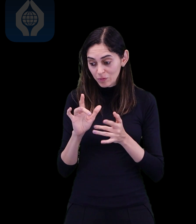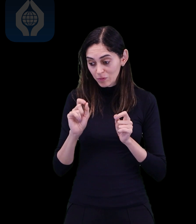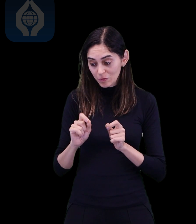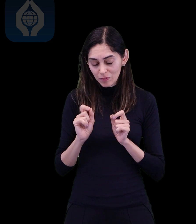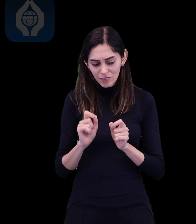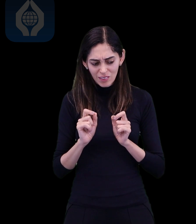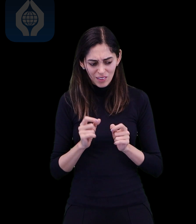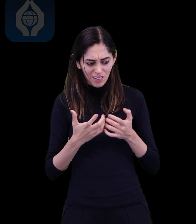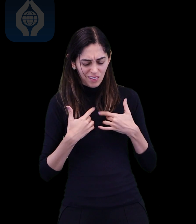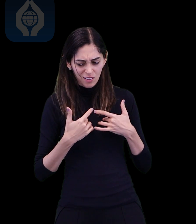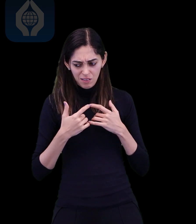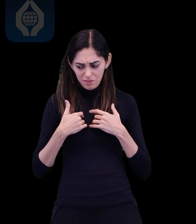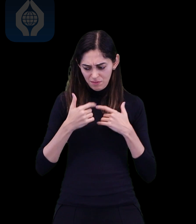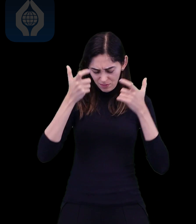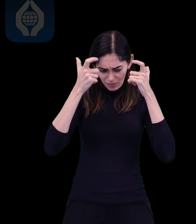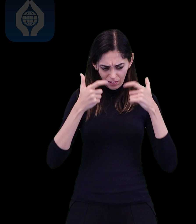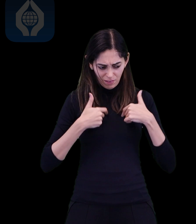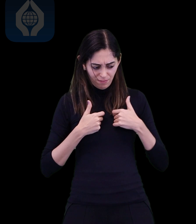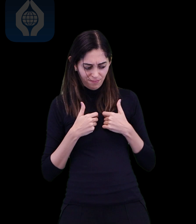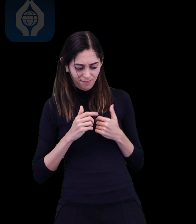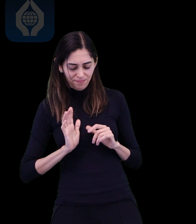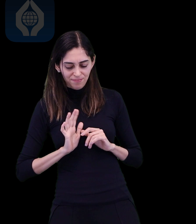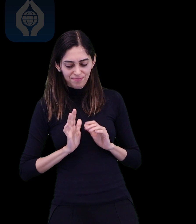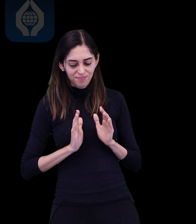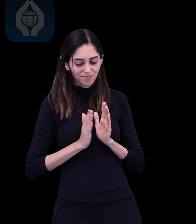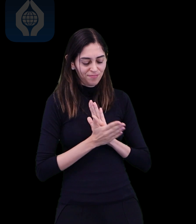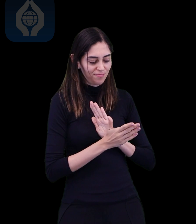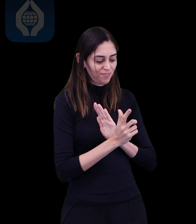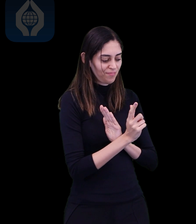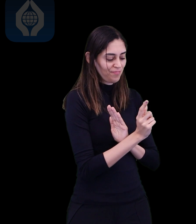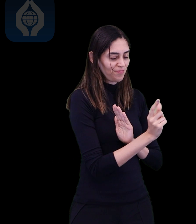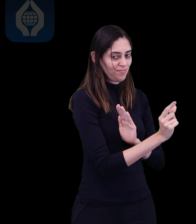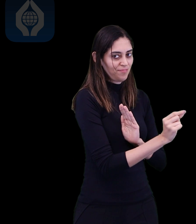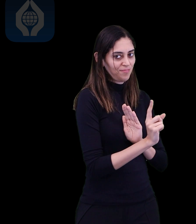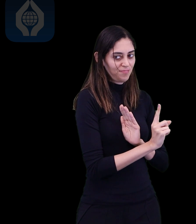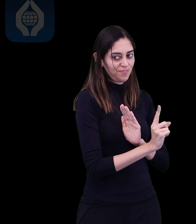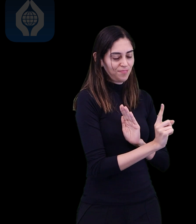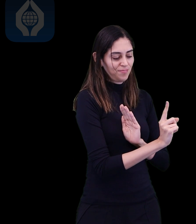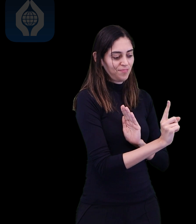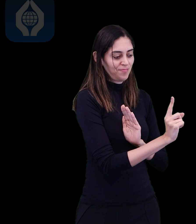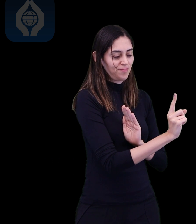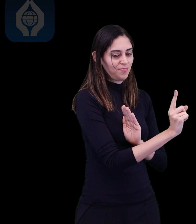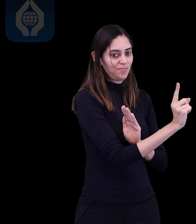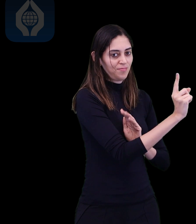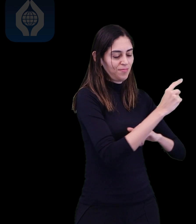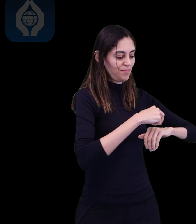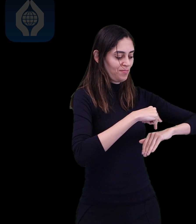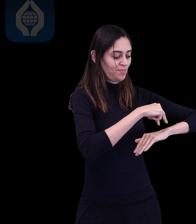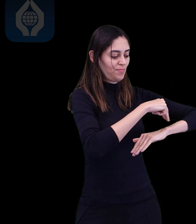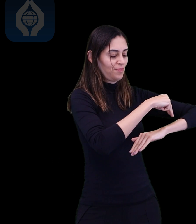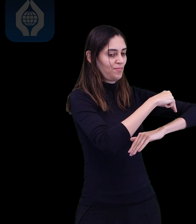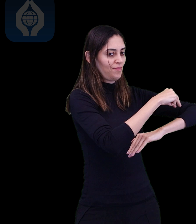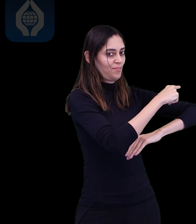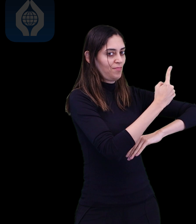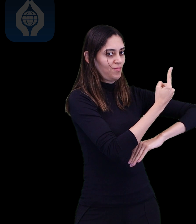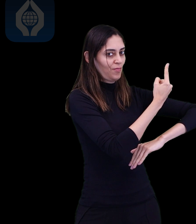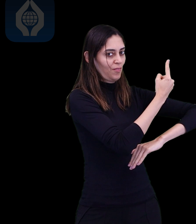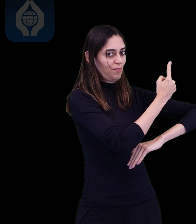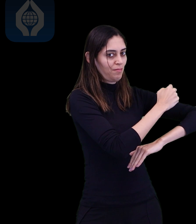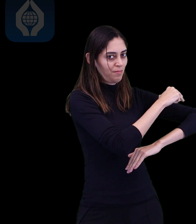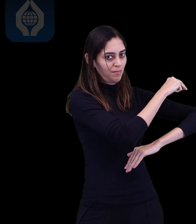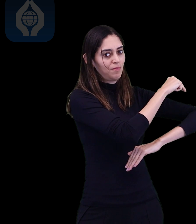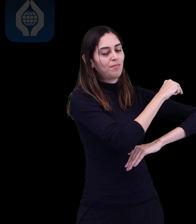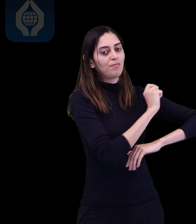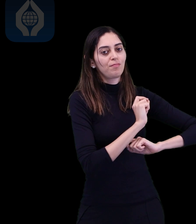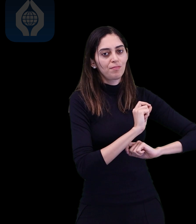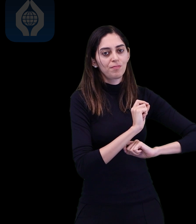para proclamá-lo rei, retirou-se novamente para o monte sozinho. E nos versos